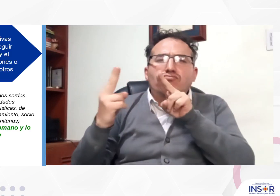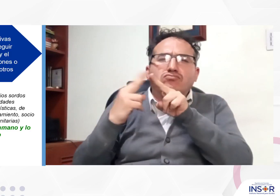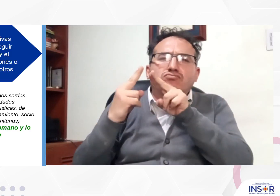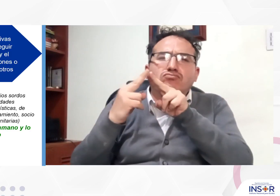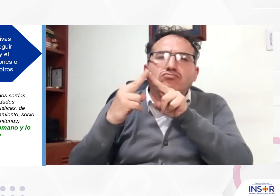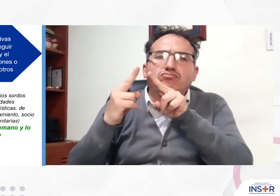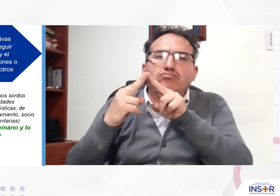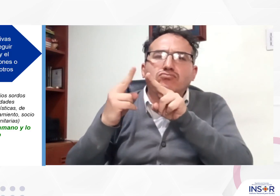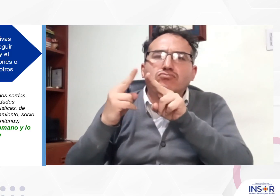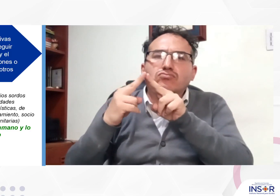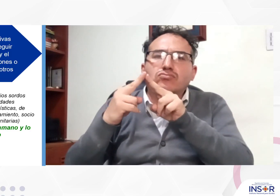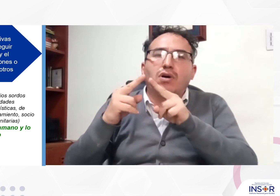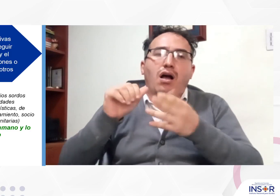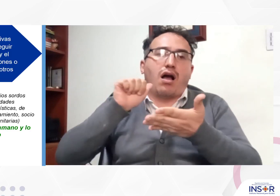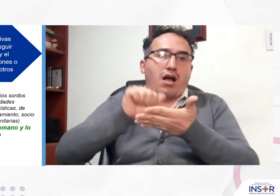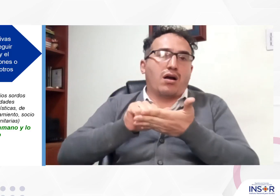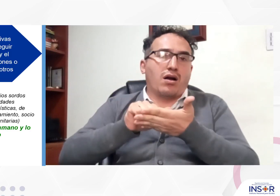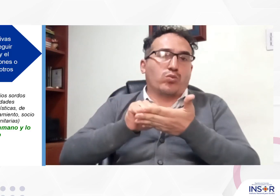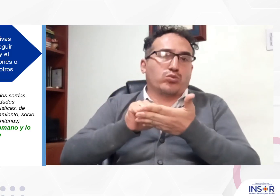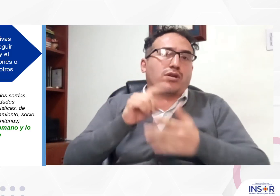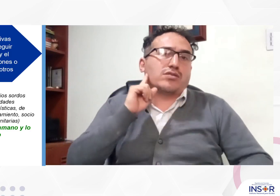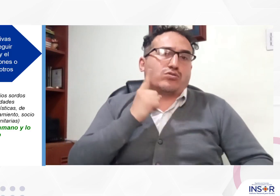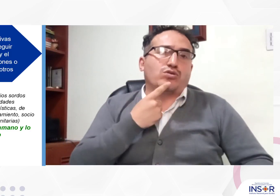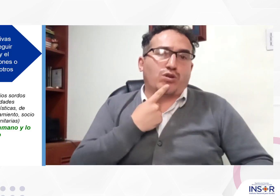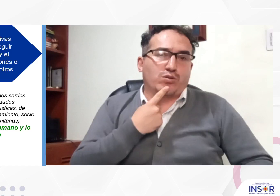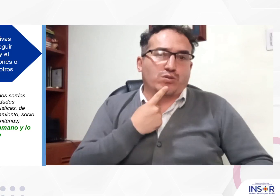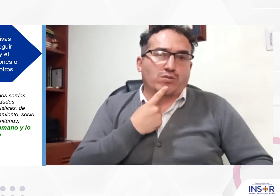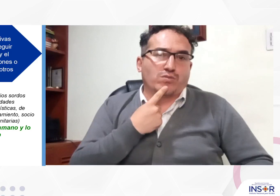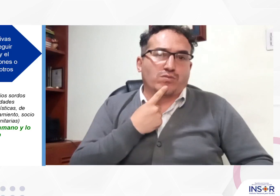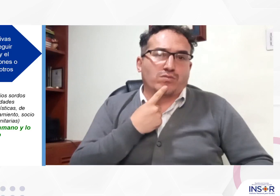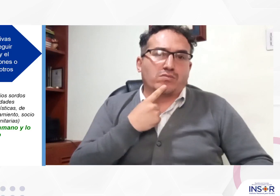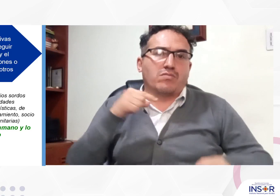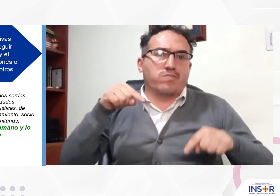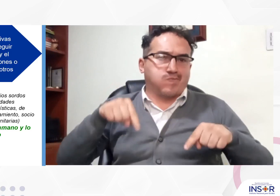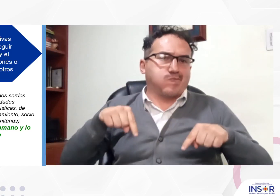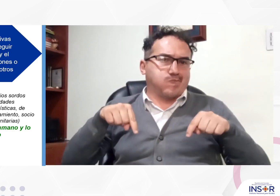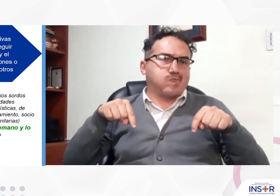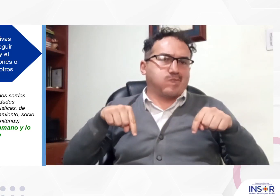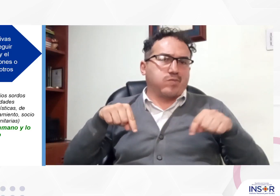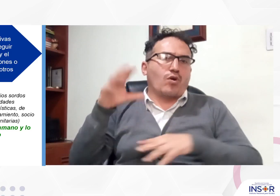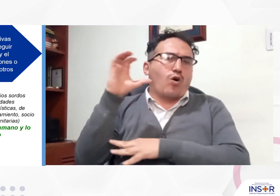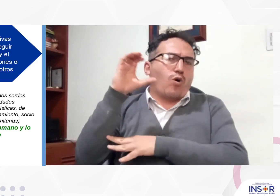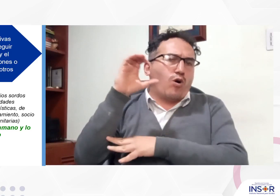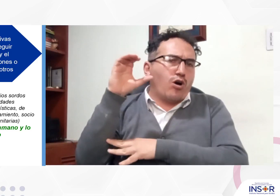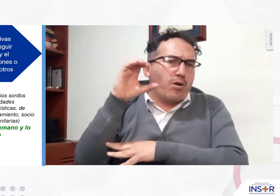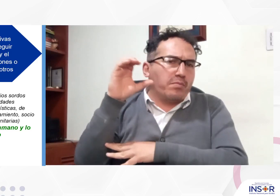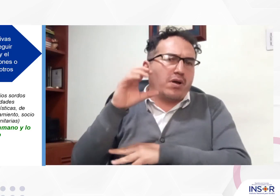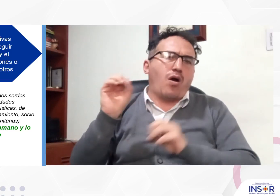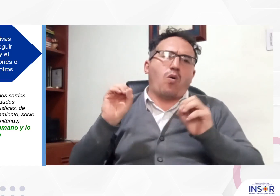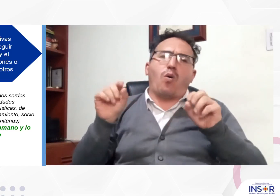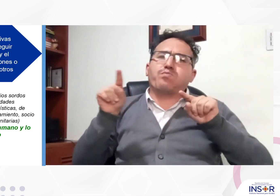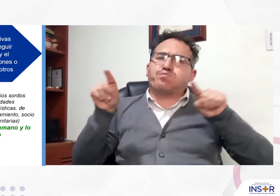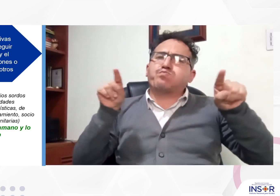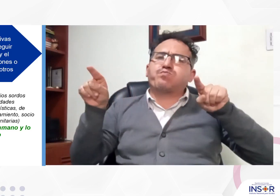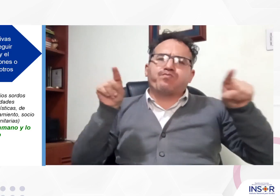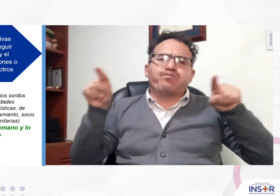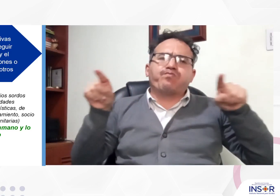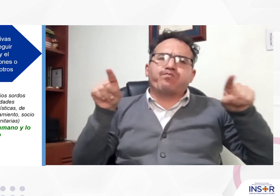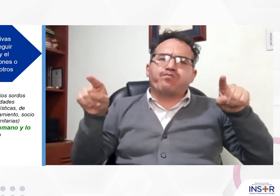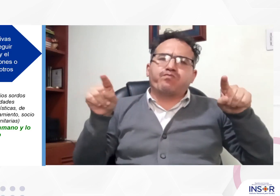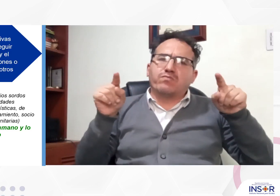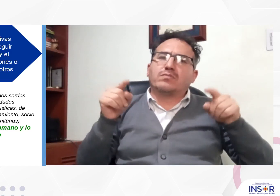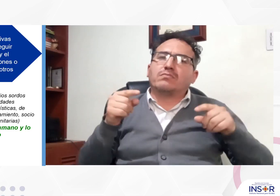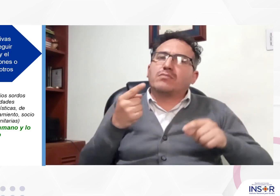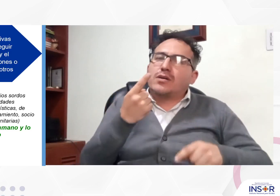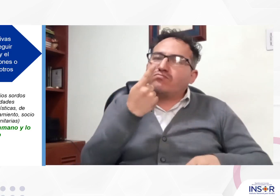la lectura de estas obras, también adentrarse a conocer esos autores sordos que existen actualmente en Colombia